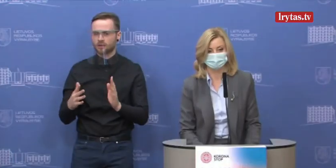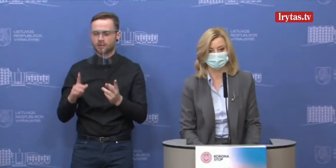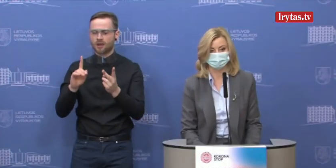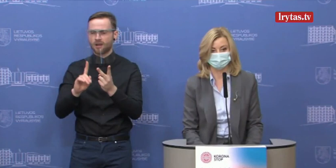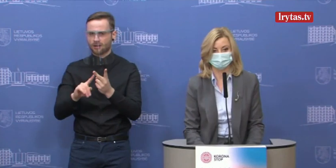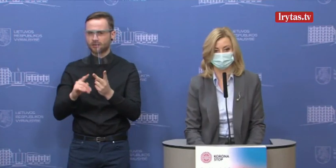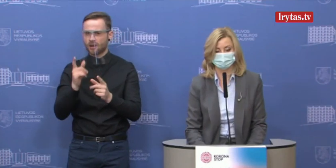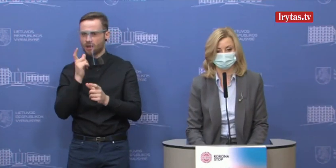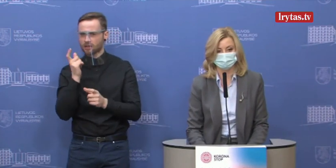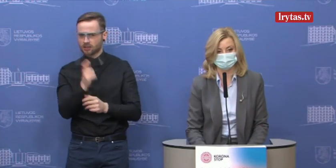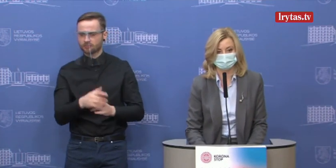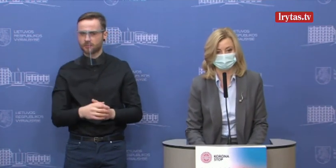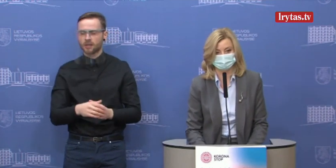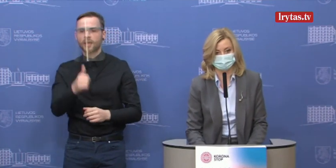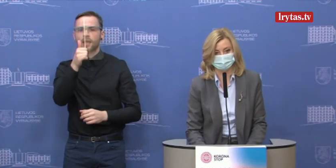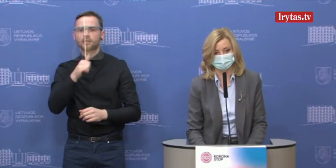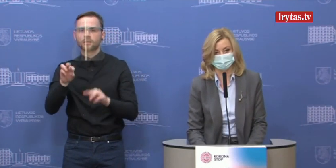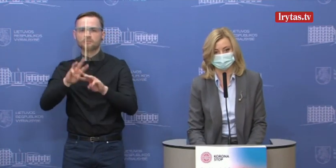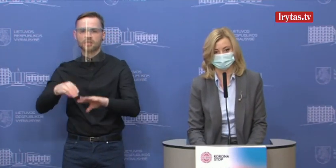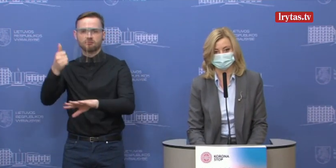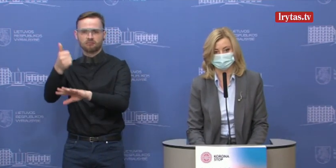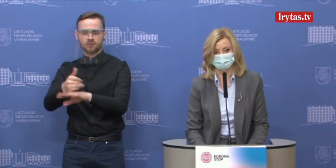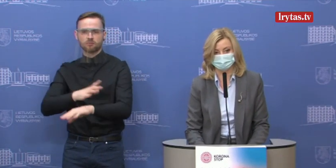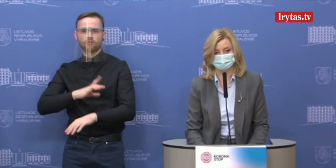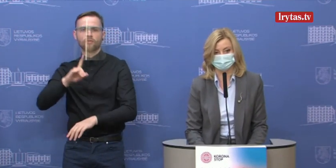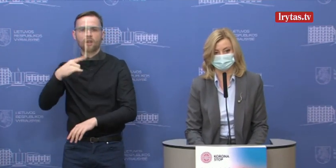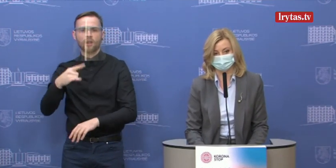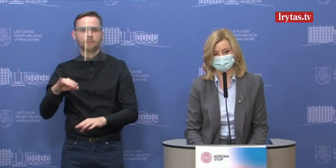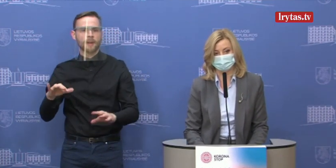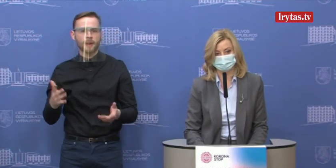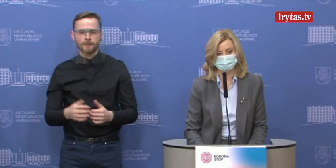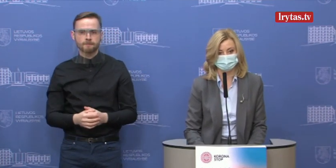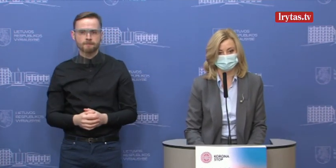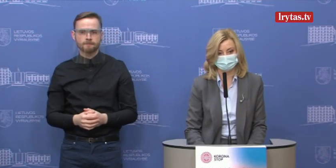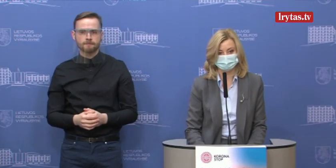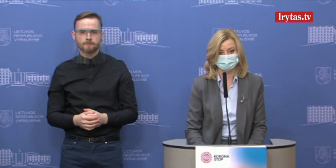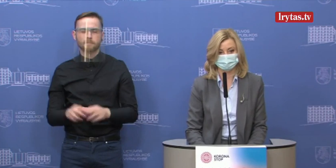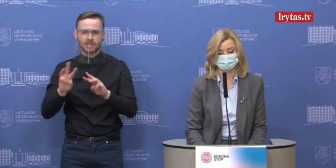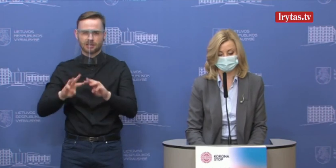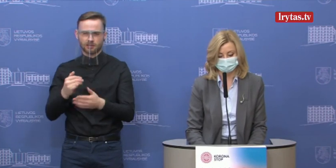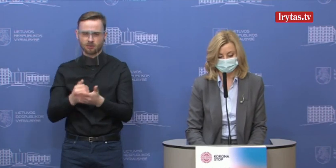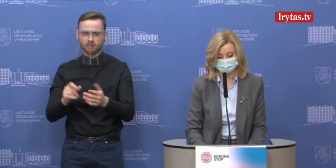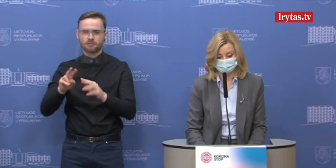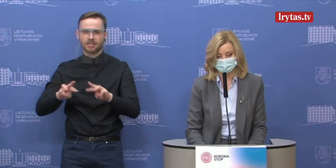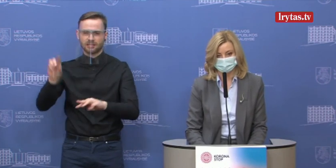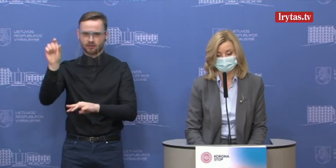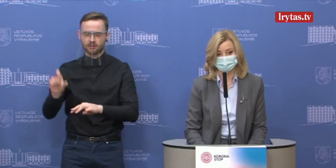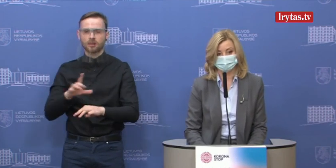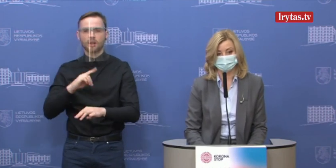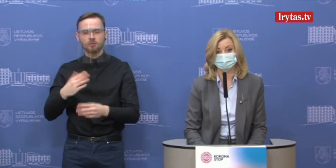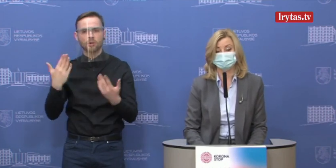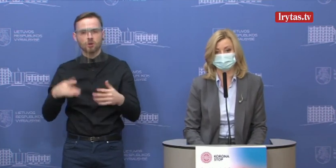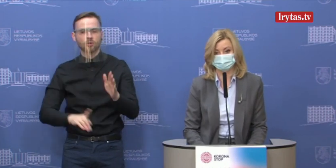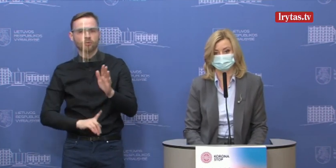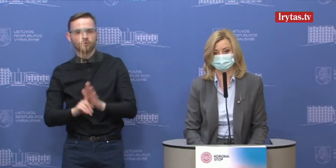dalį. Taip, Estijos ministras sakė, kad jie su Suomija veda tas darybas ir dabar jie tikrai turi